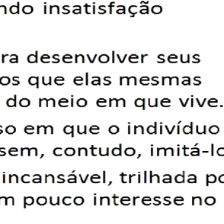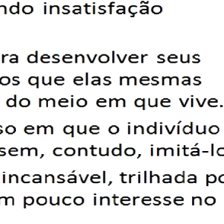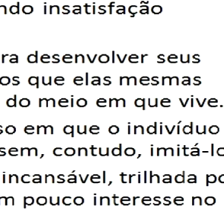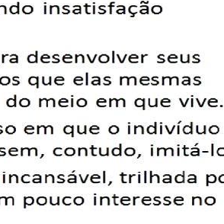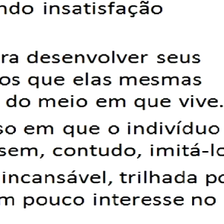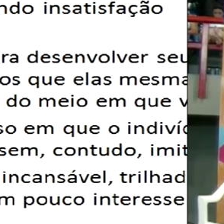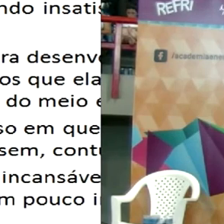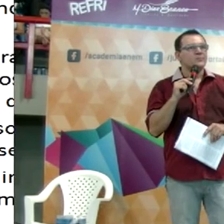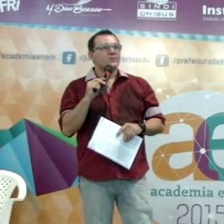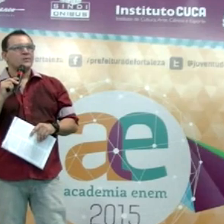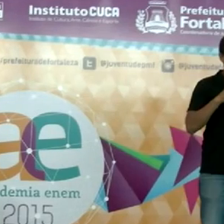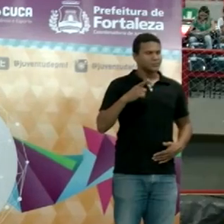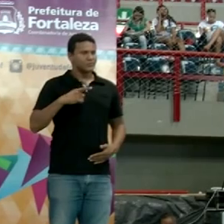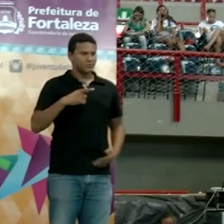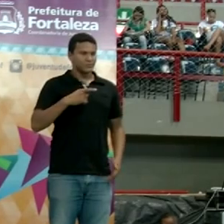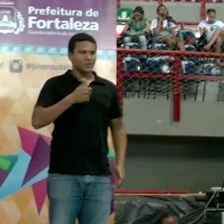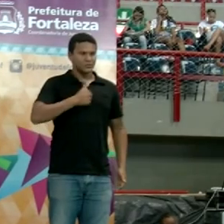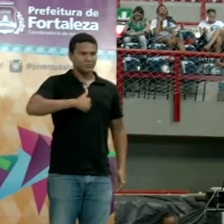não é só o corpo não.